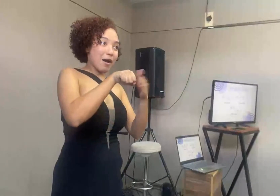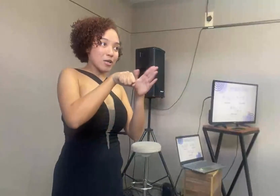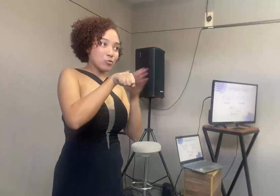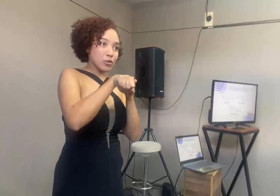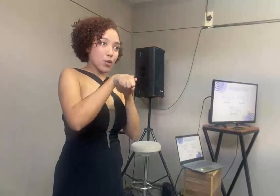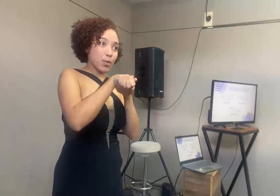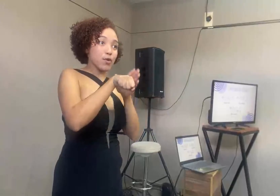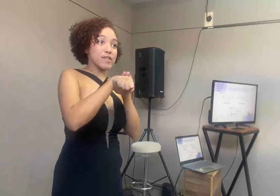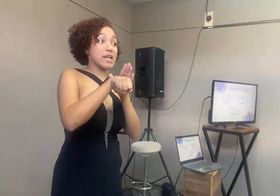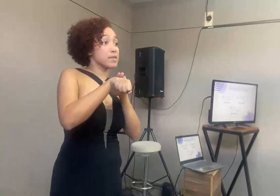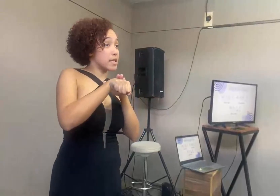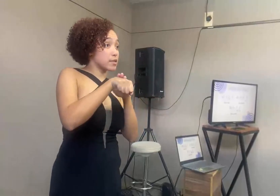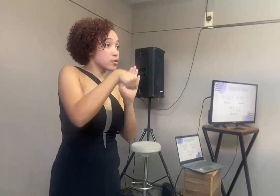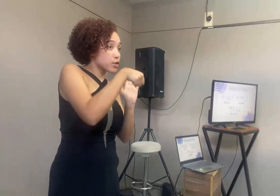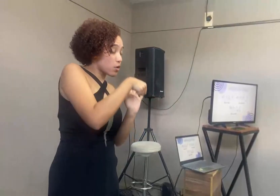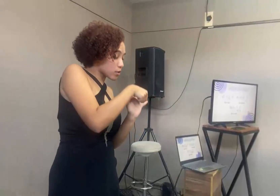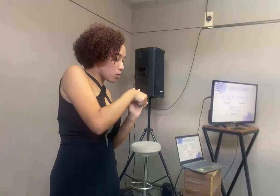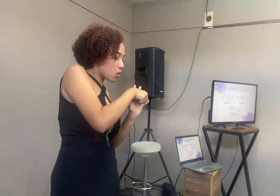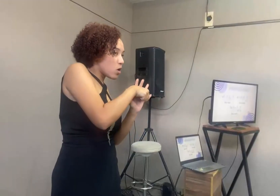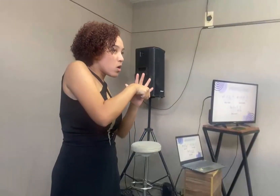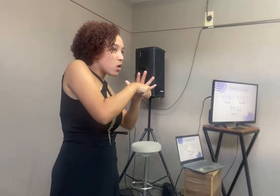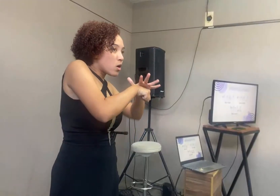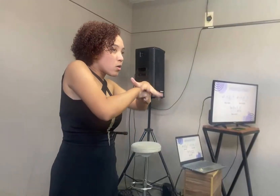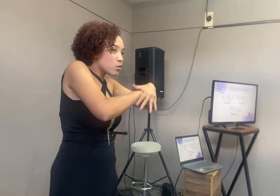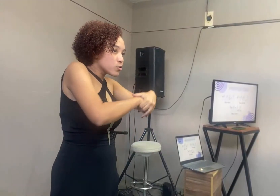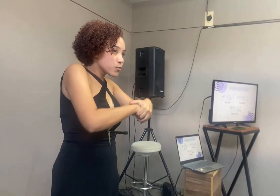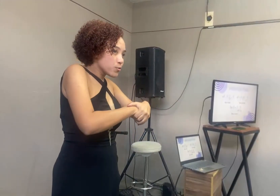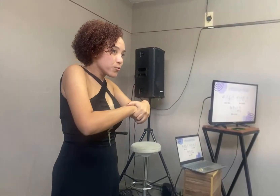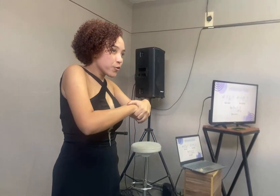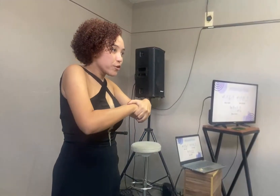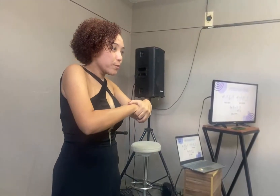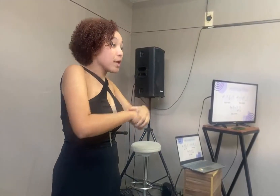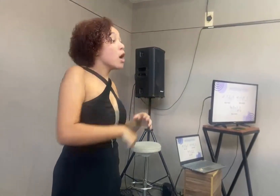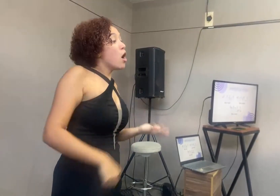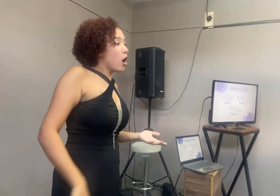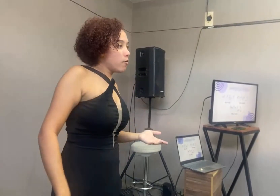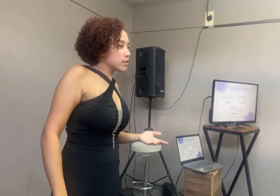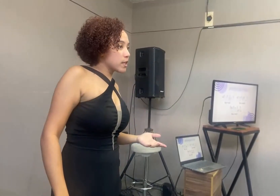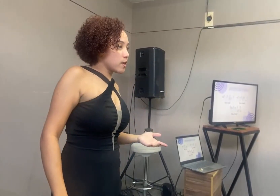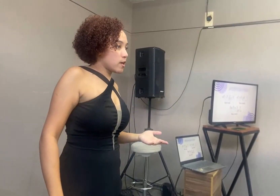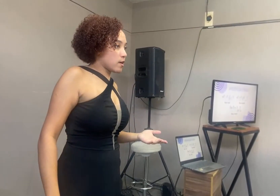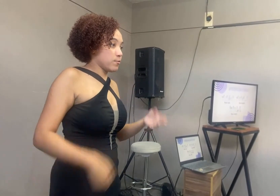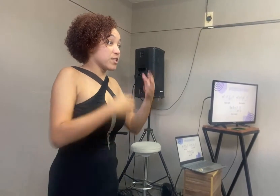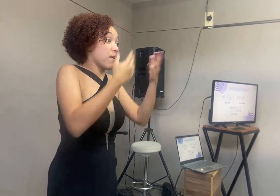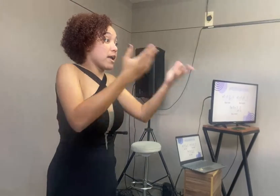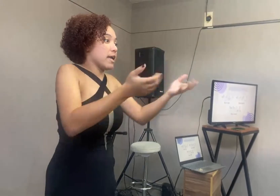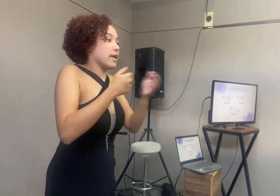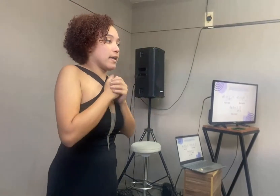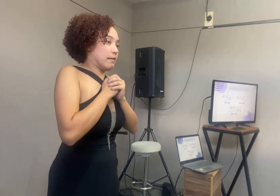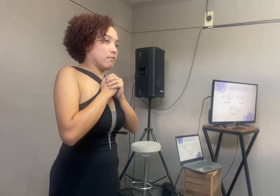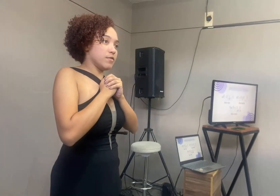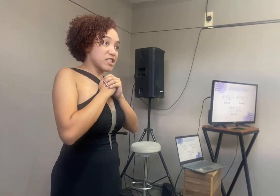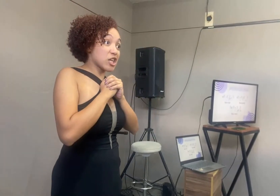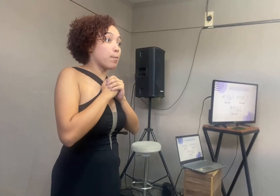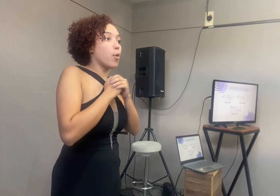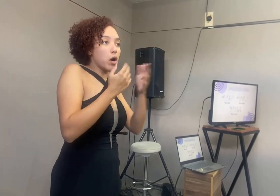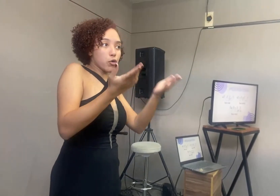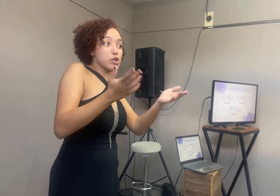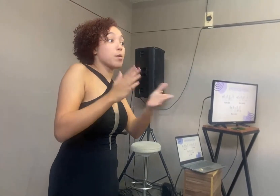O seu punho vai ser a visitação do sol, então pode dormir. Ou você, se você vai desejar boa noite para